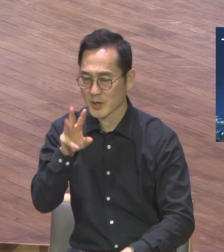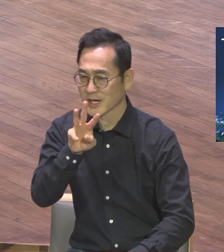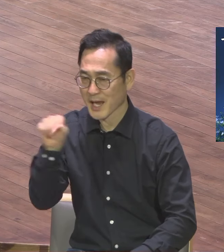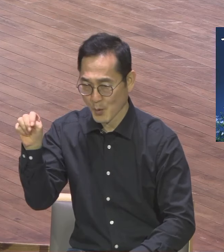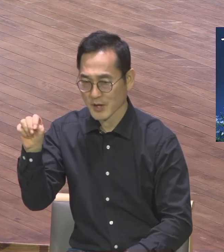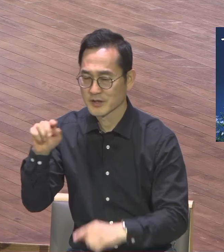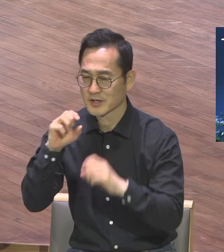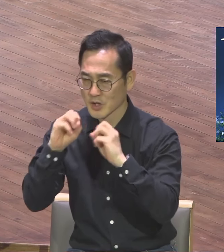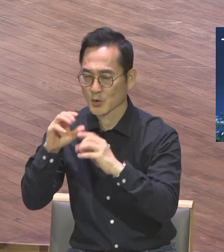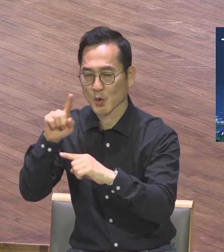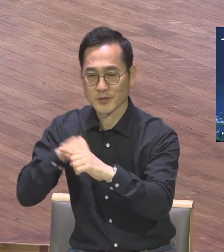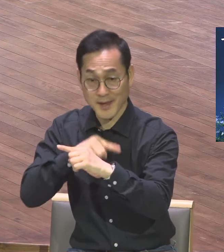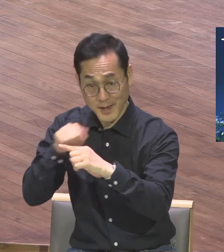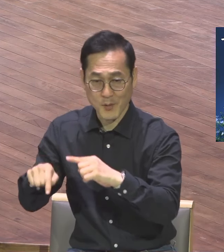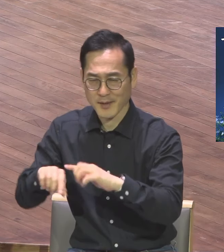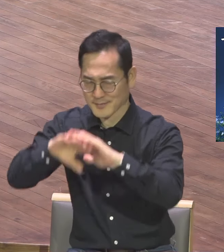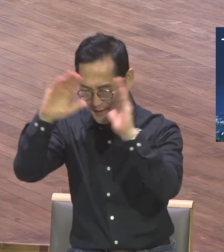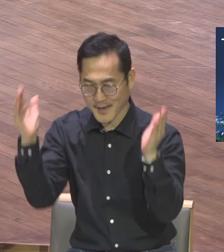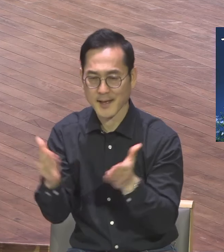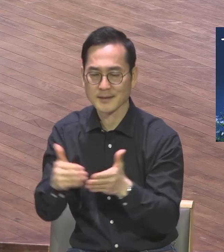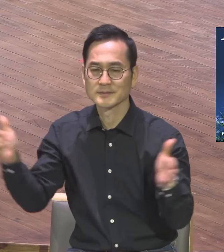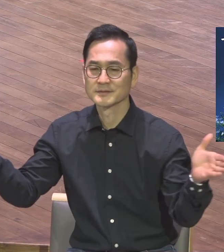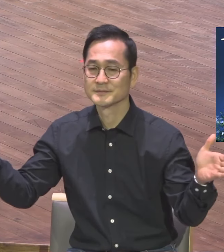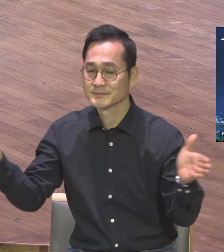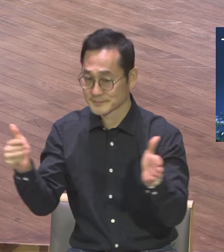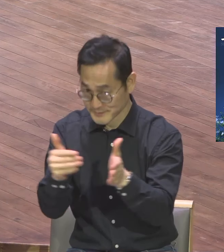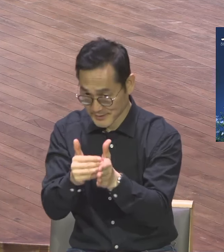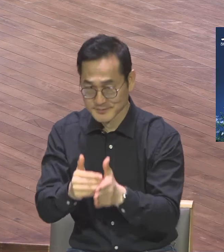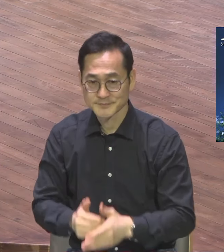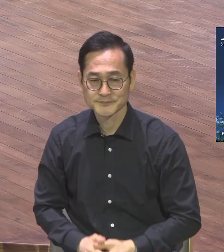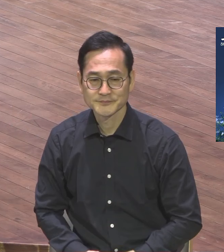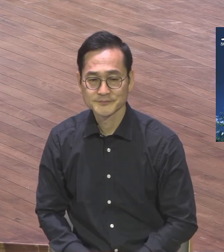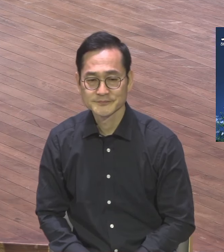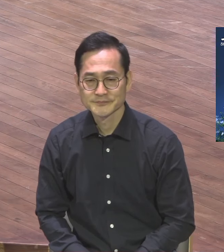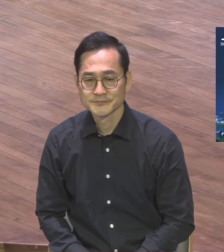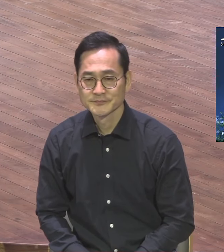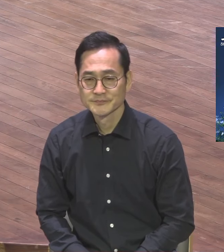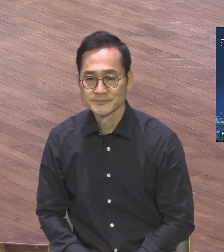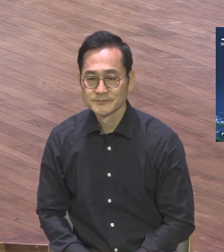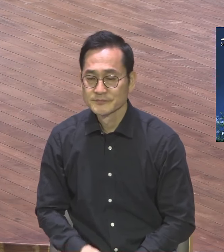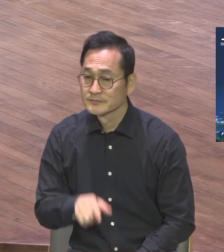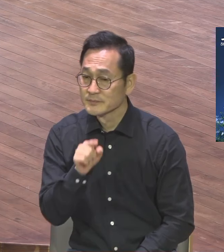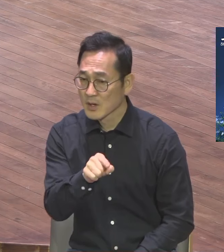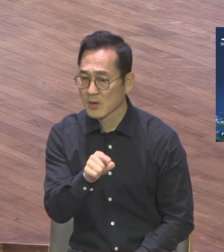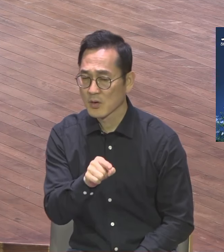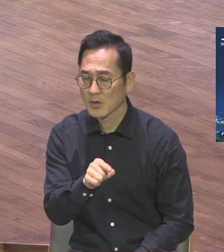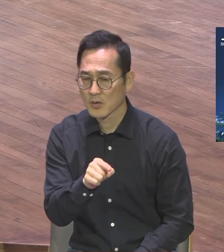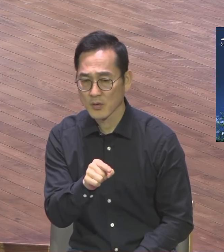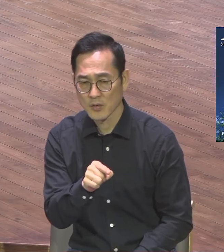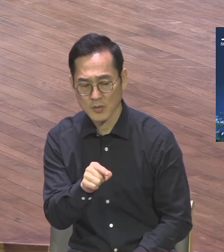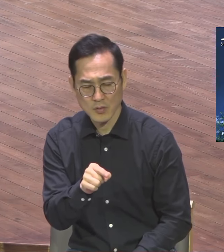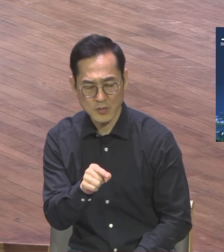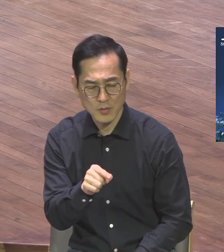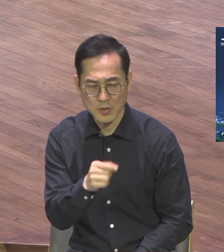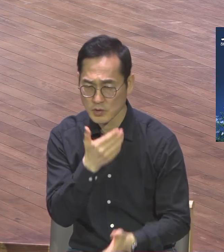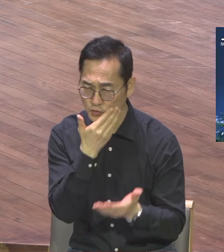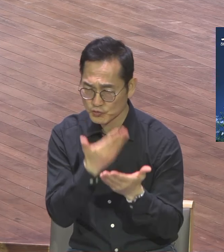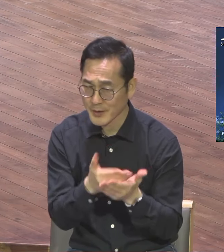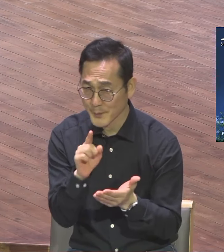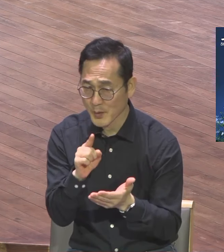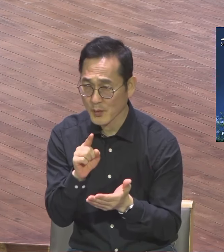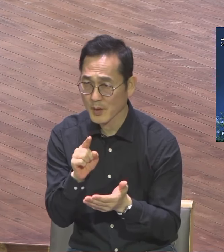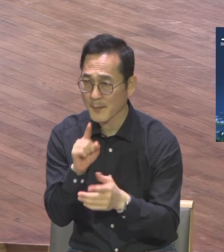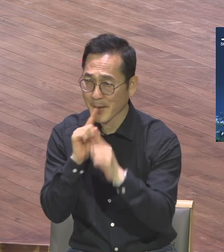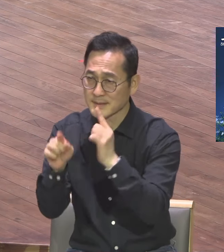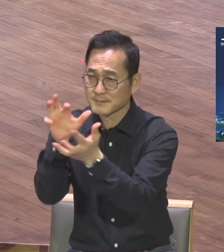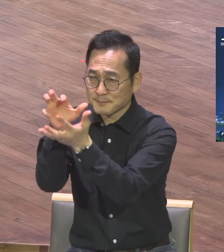선교 대회 모든 일정이 이렇게 마무리가 되었습니다. 이제 중요한 것은 뭐냐? 받은